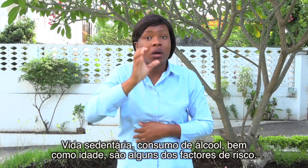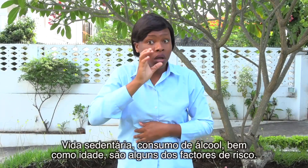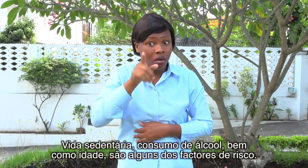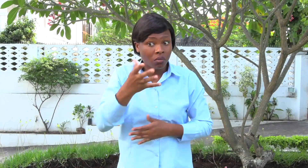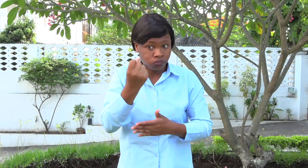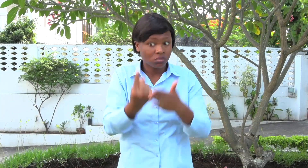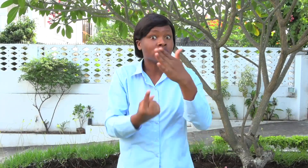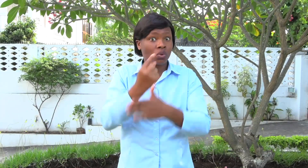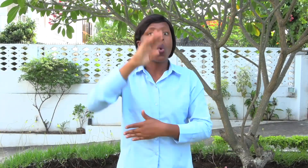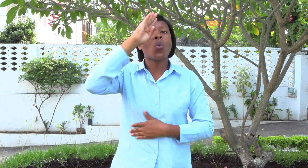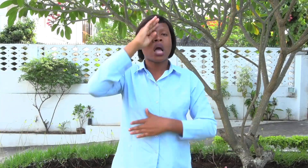risco.